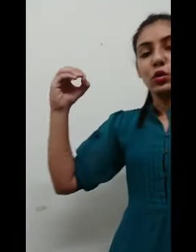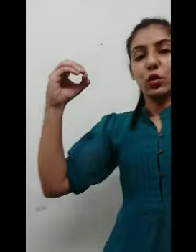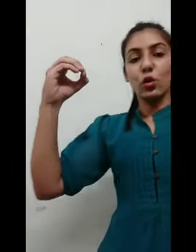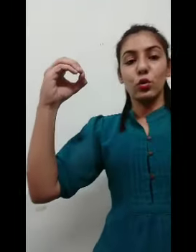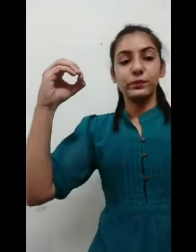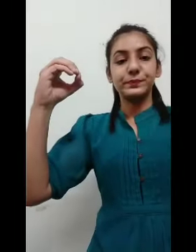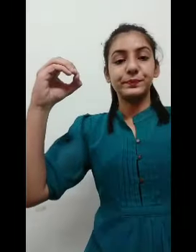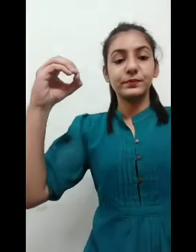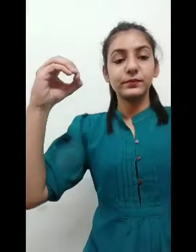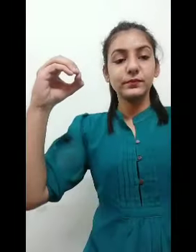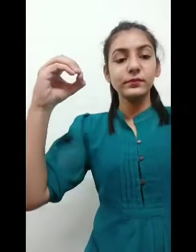ओ,